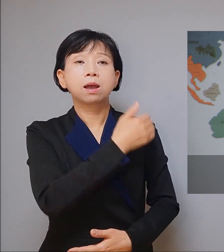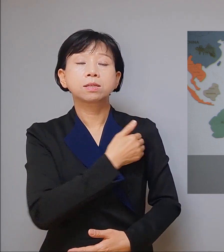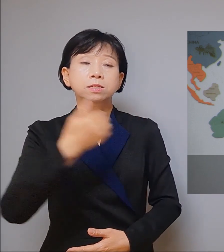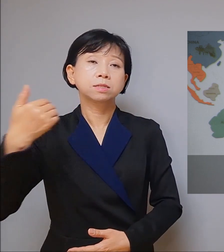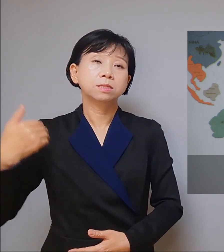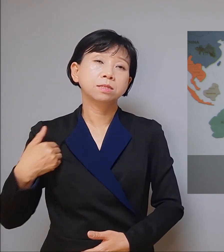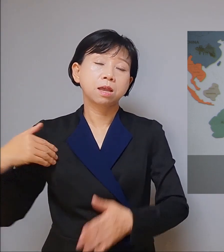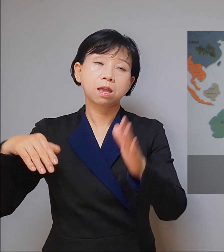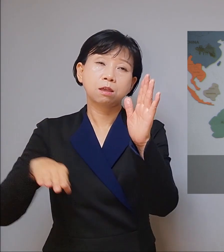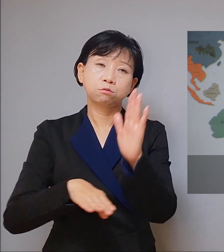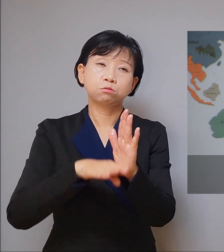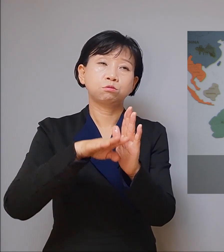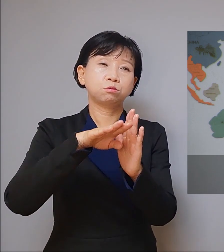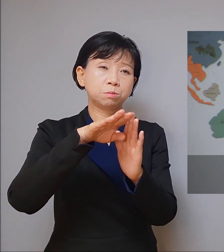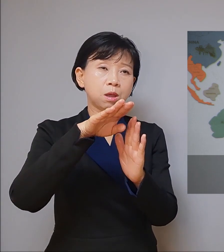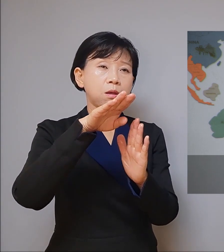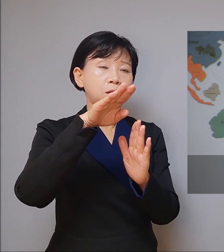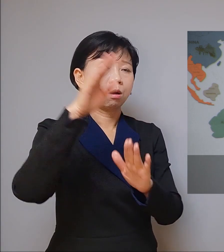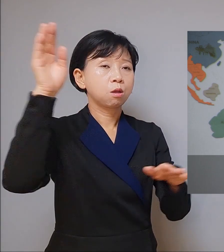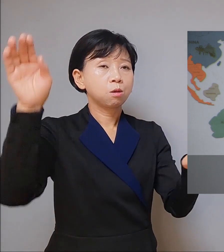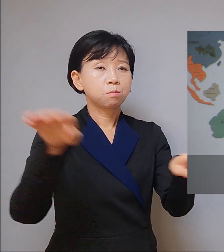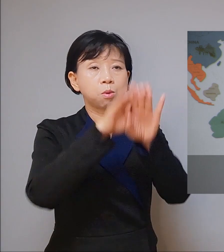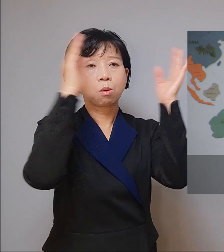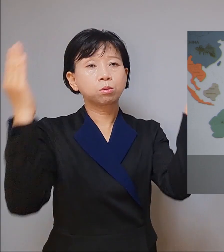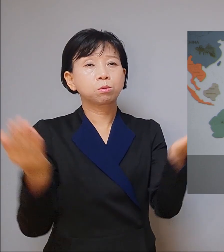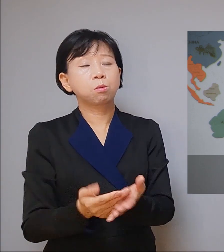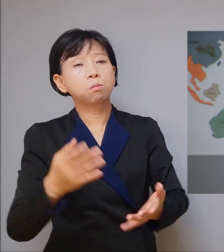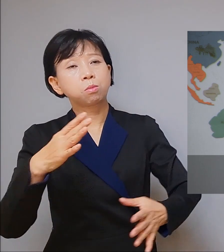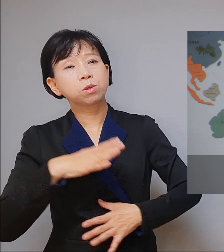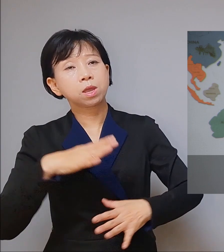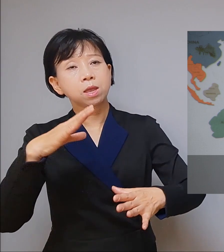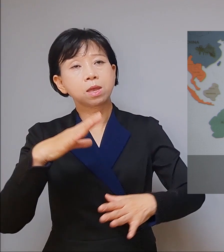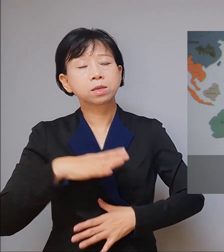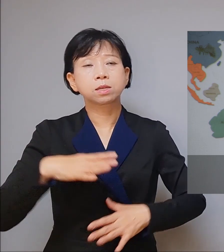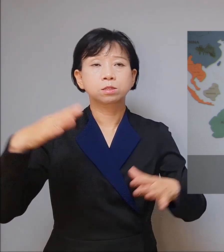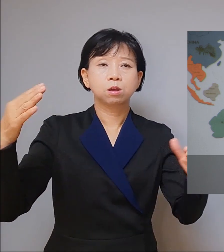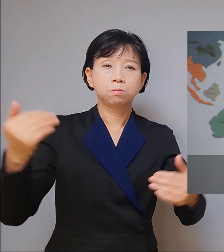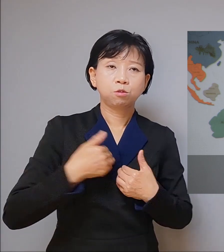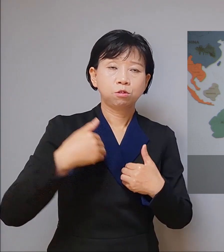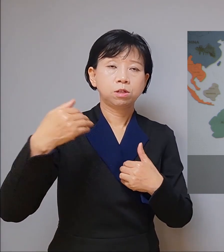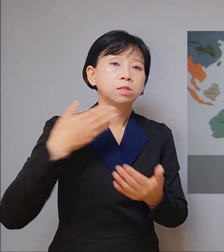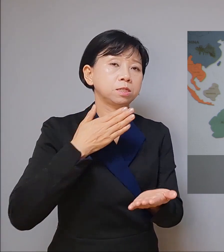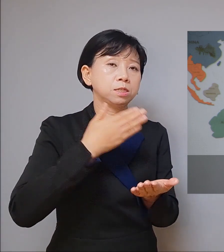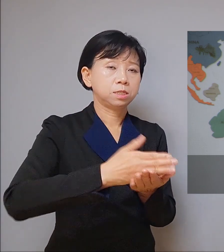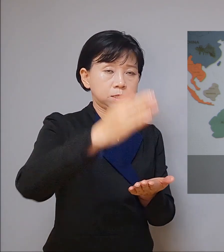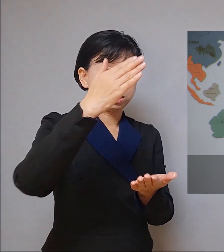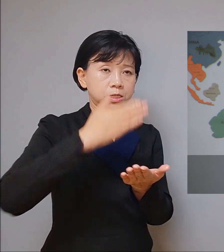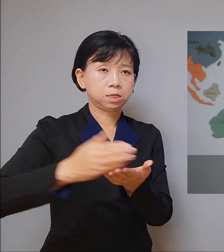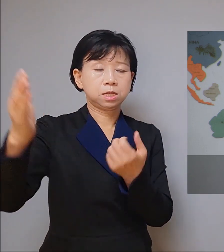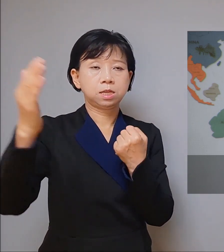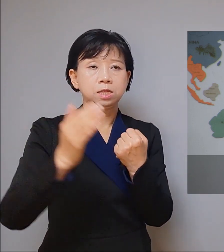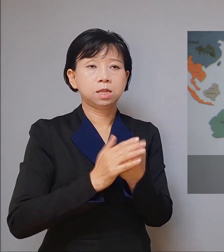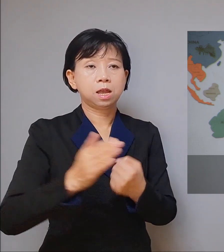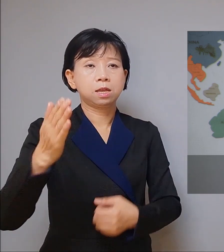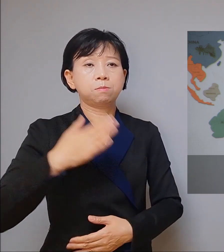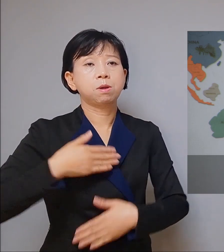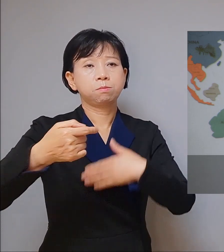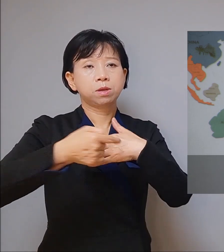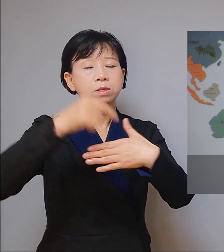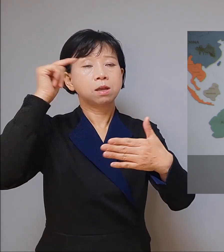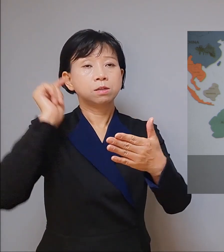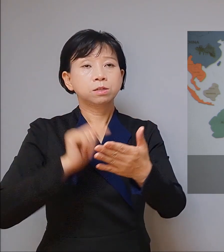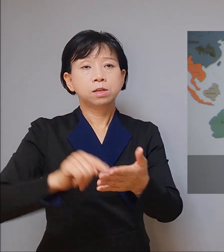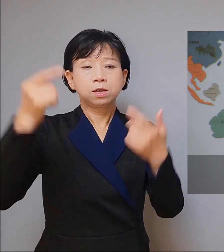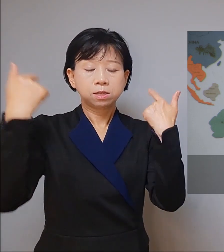맘에 가득 채우며 모든 공포 내게서 물리치시니 내